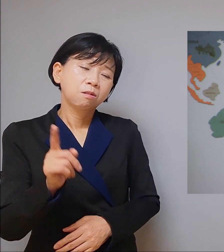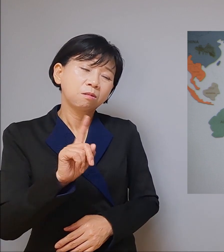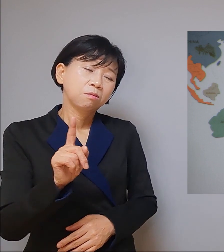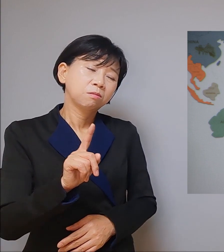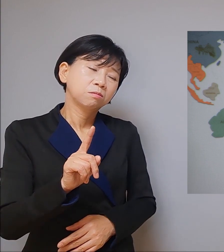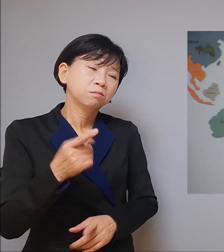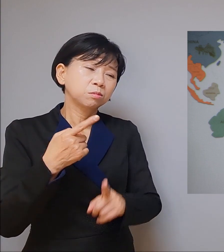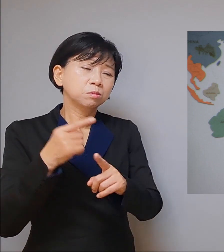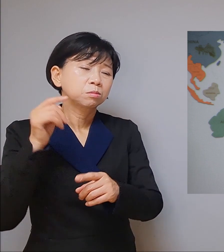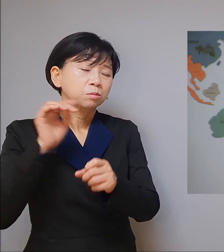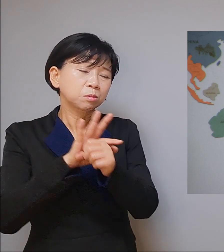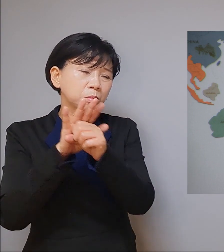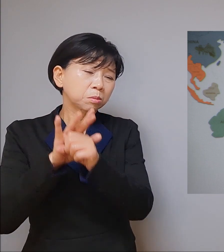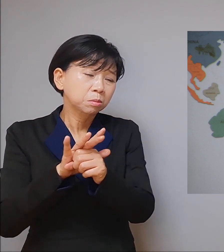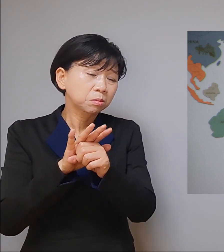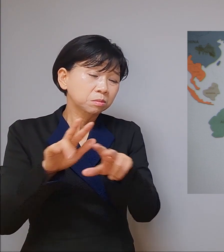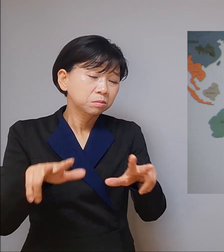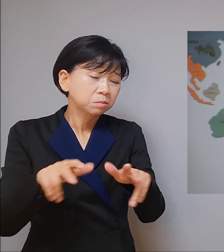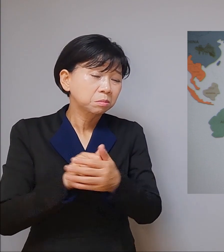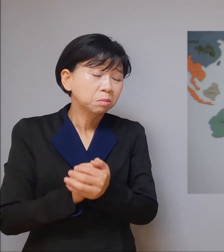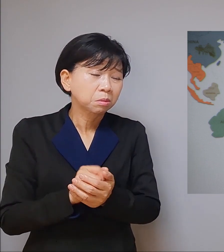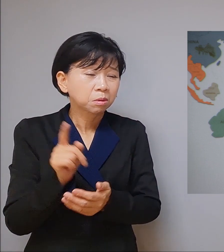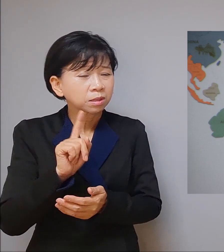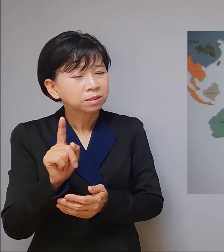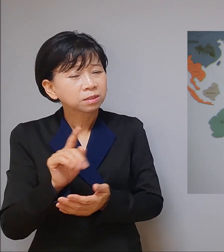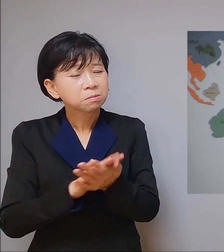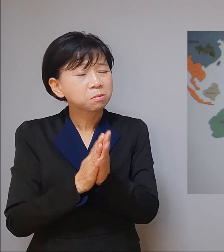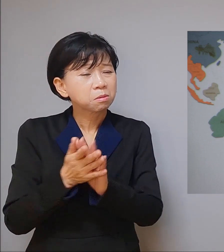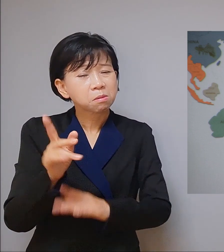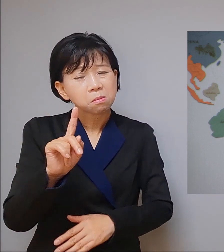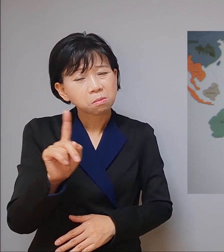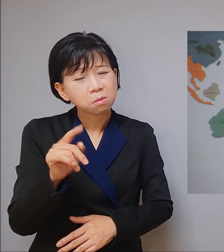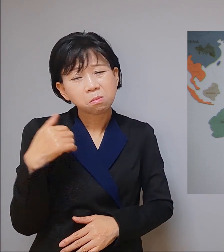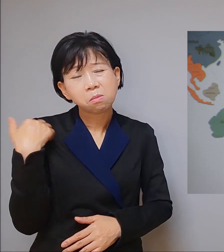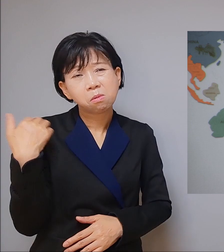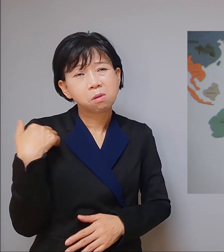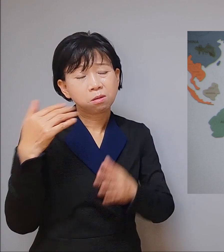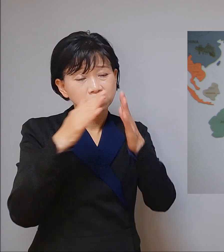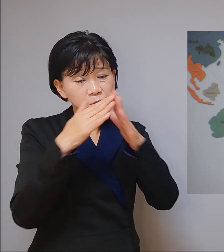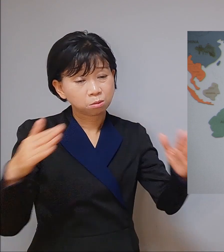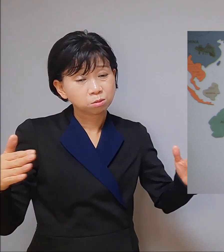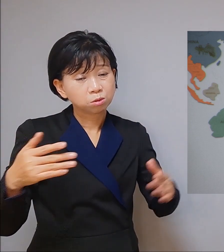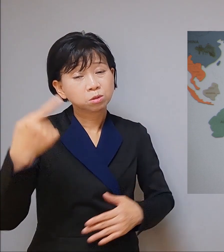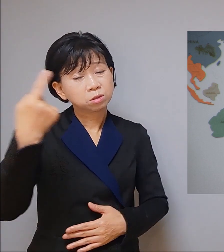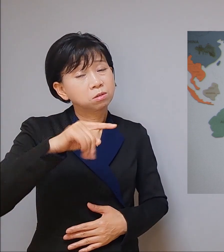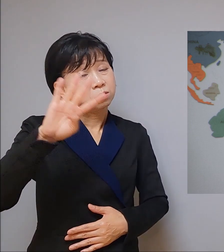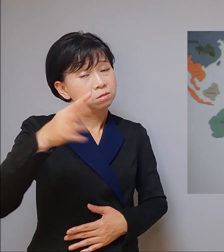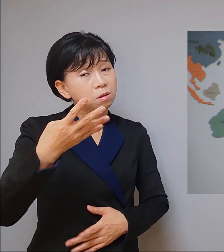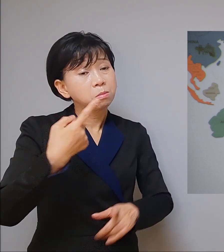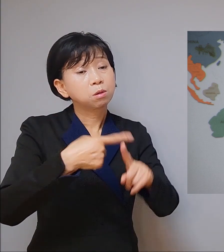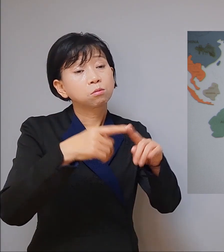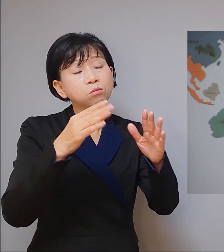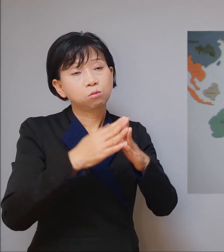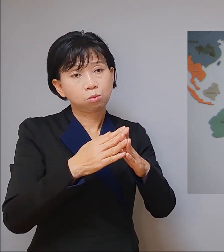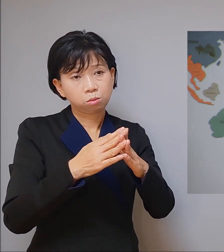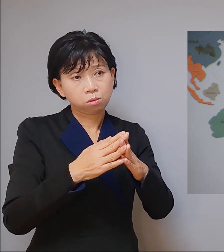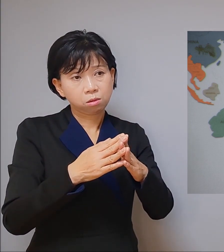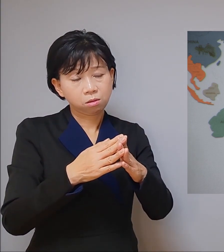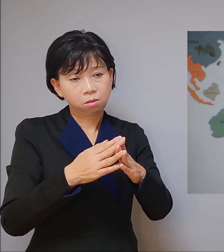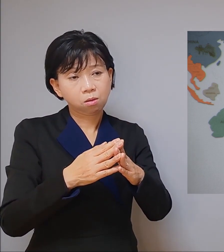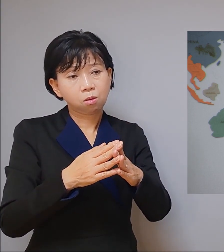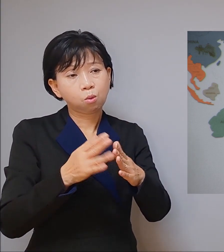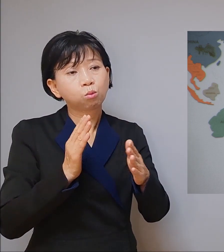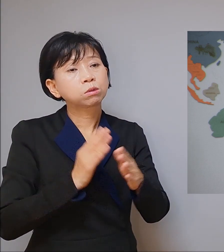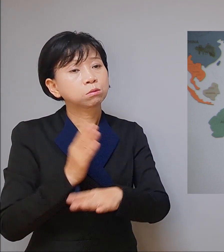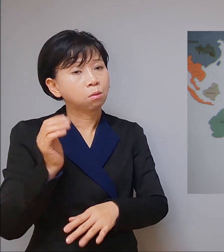변동이 일어날까요? 들어보니 전주에 있는 교회도 1,400여 교회가 넘는다고 합니다.